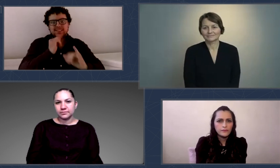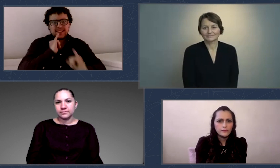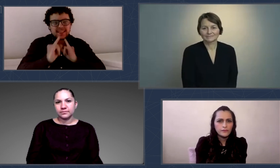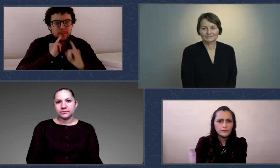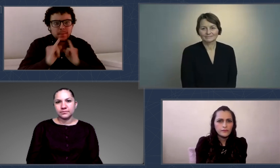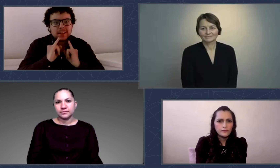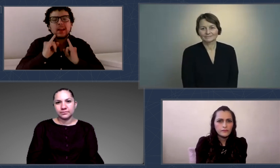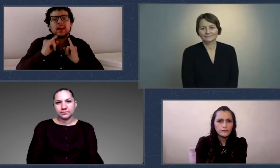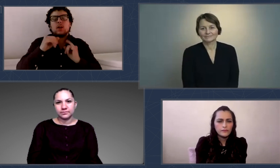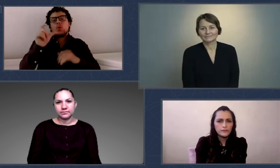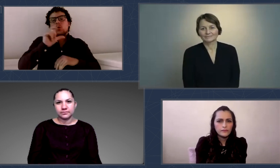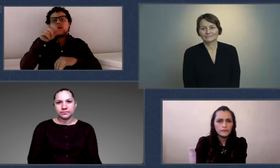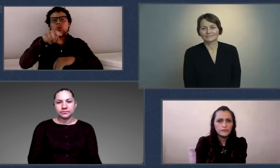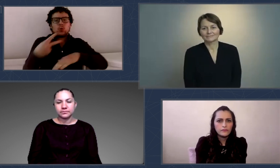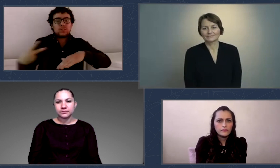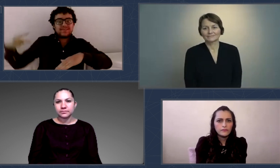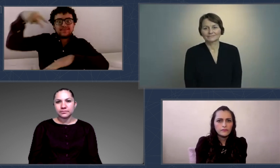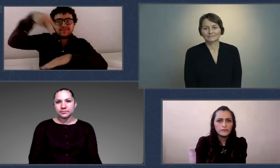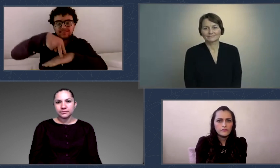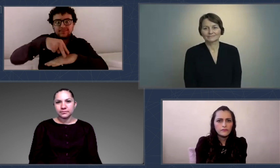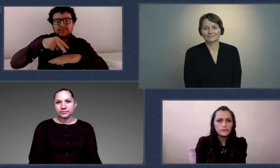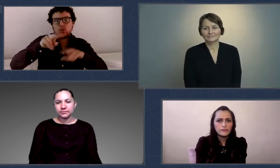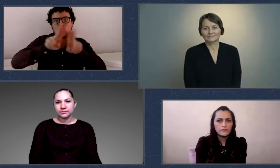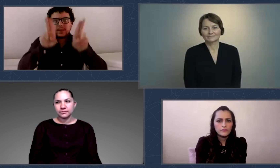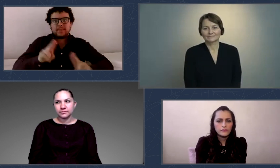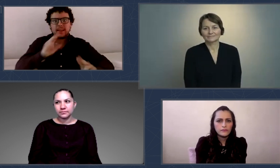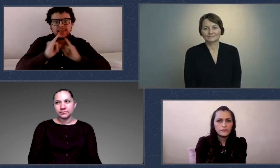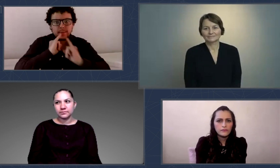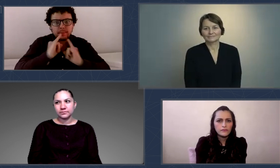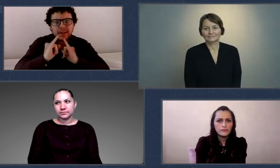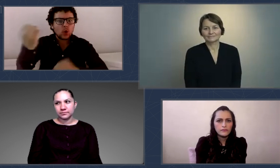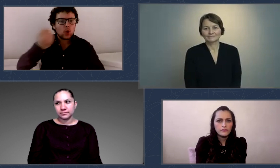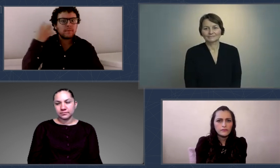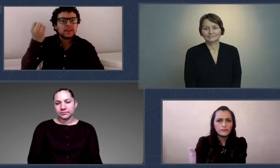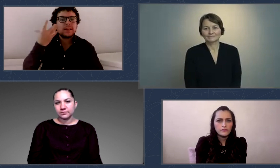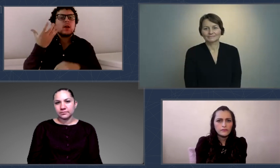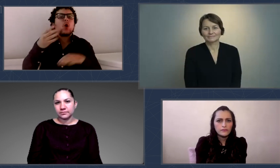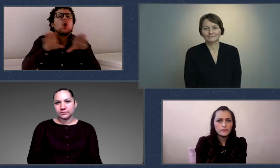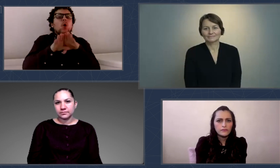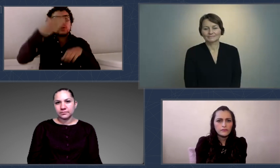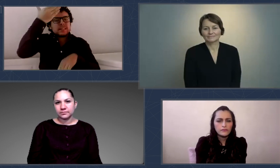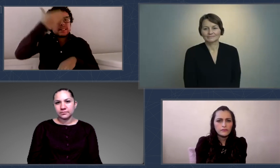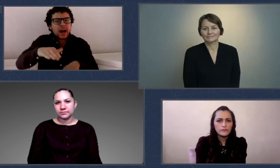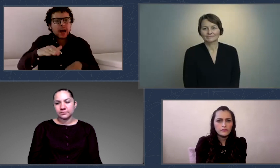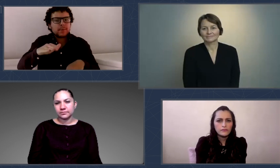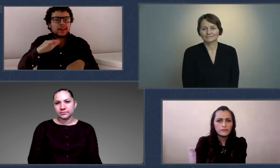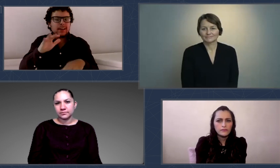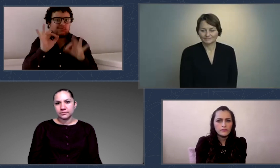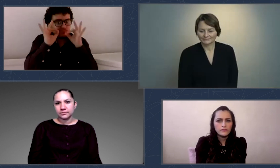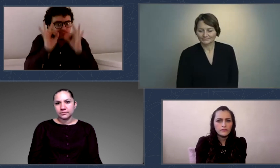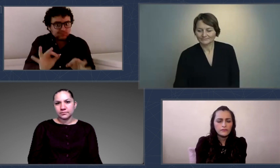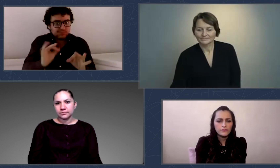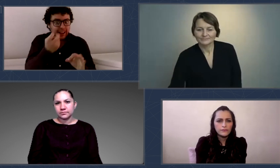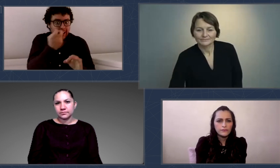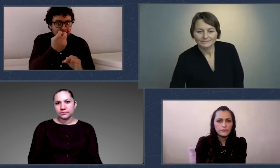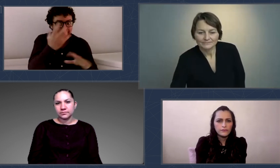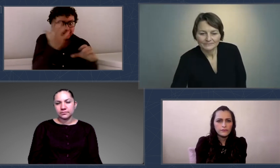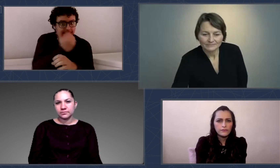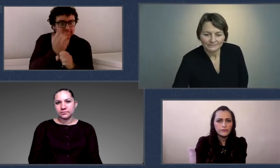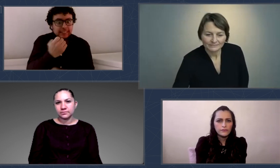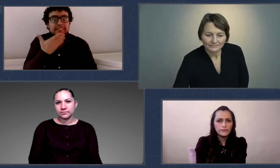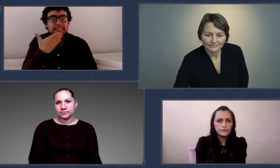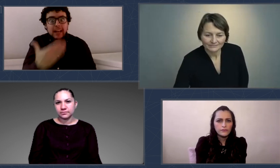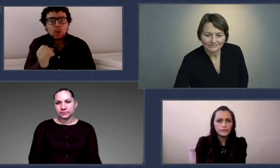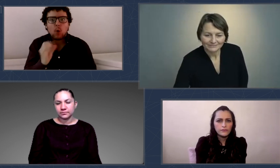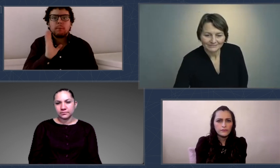Yo quiero preguntarte sobre la interpretación en señas internacionales. ¿Qué sucede cuando hay